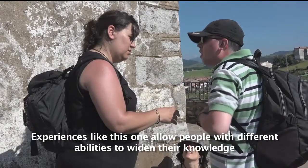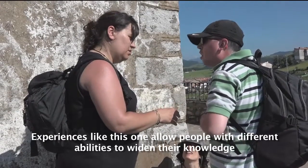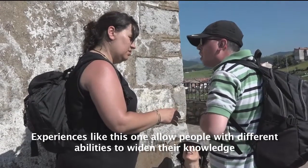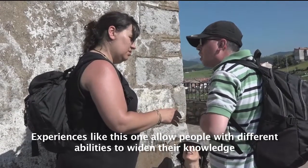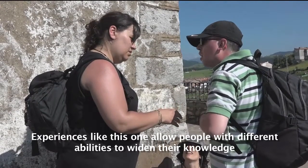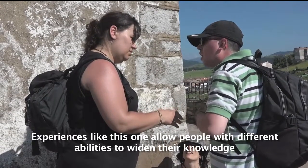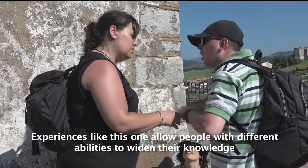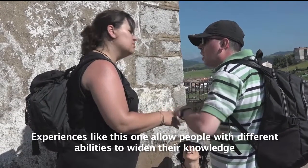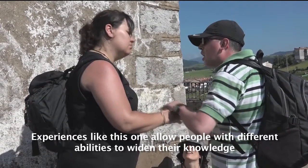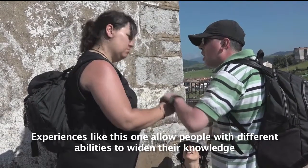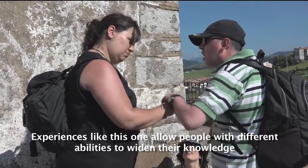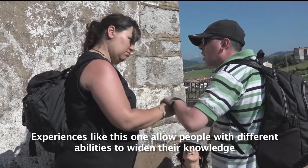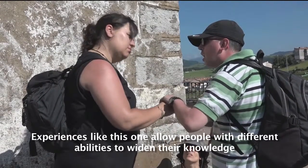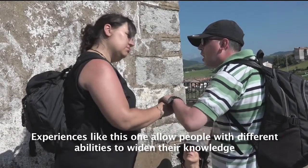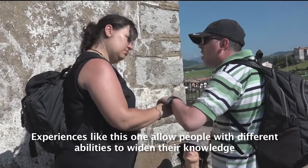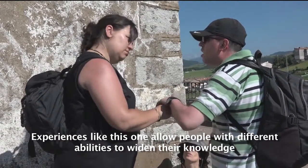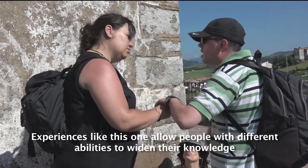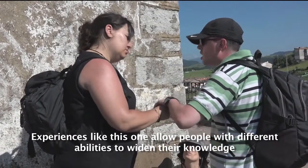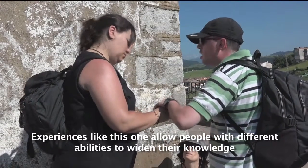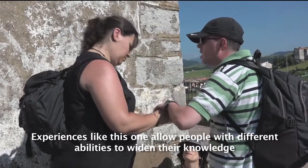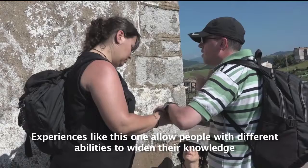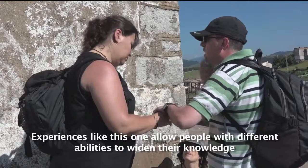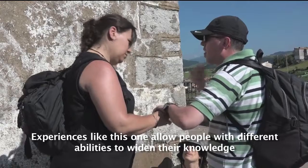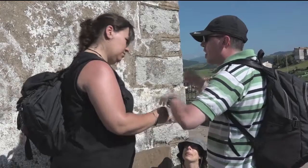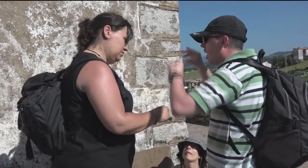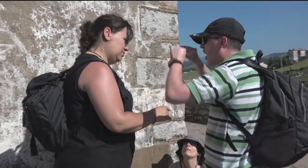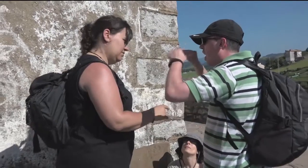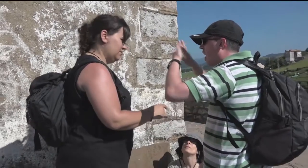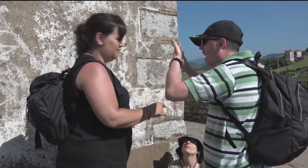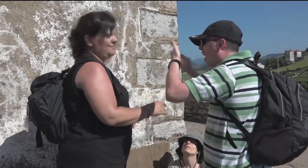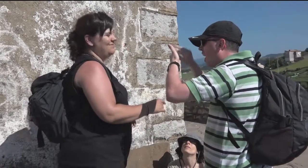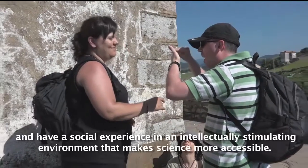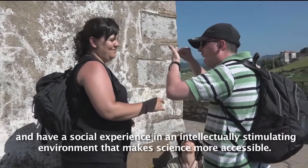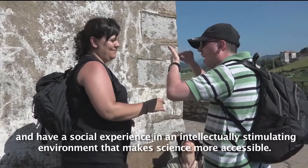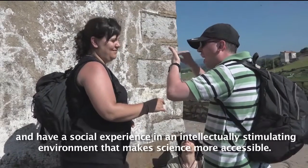estas permiten a las personas con distintas capacidades ampliar sus conocimientos,